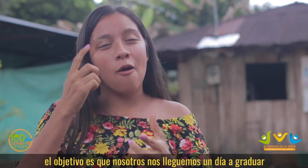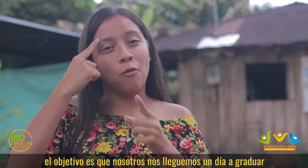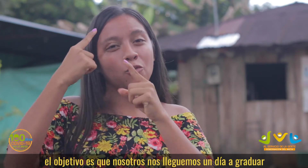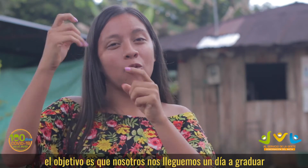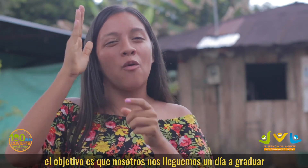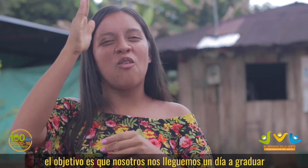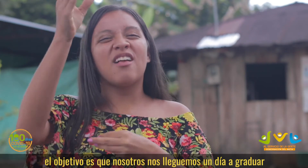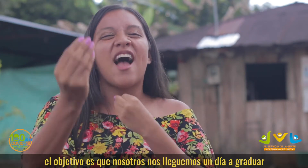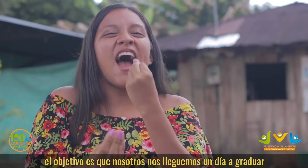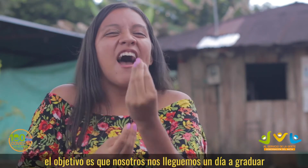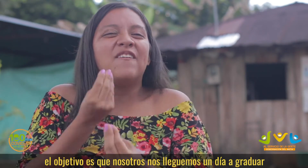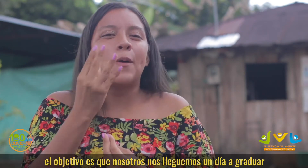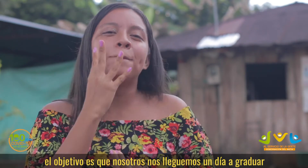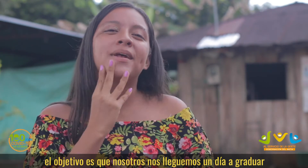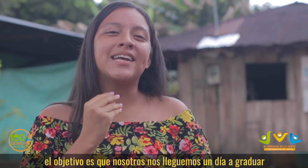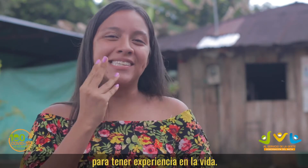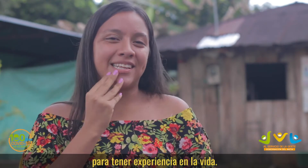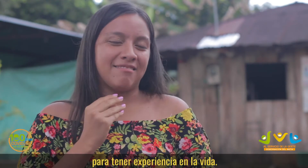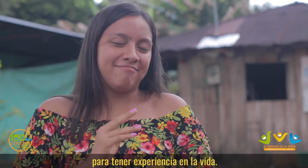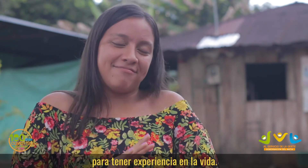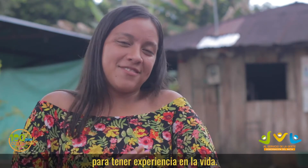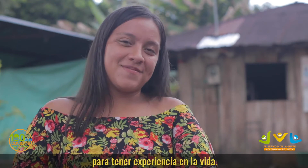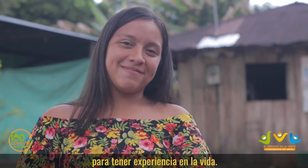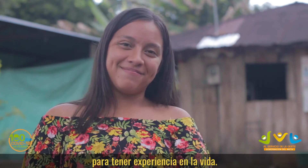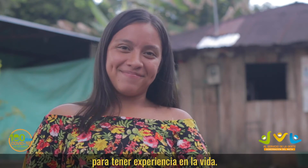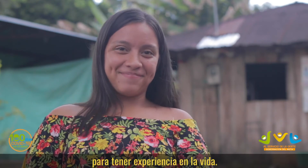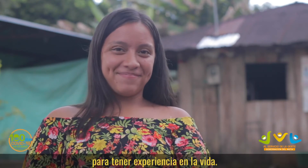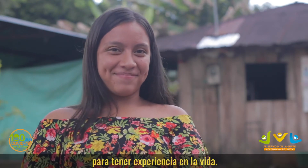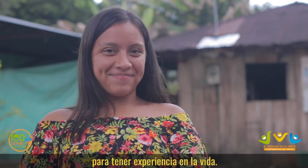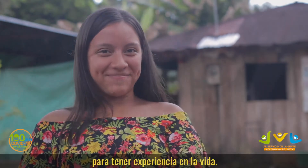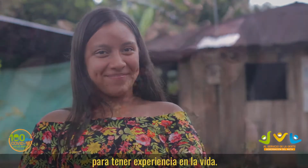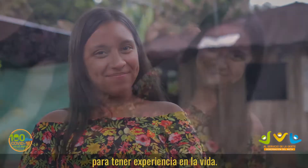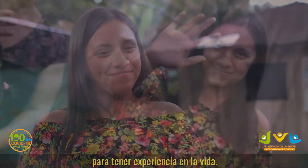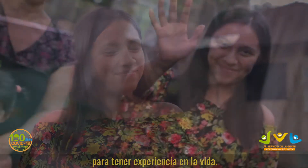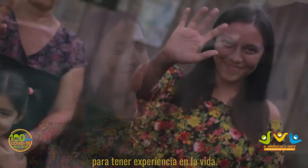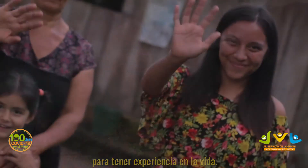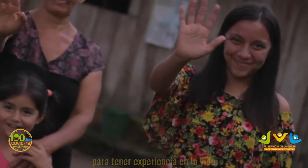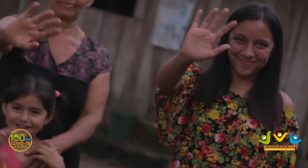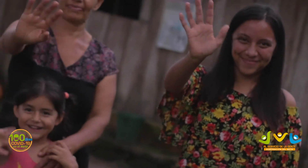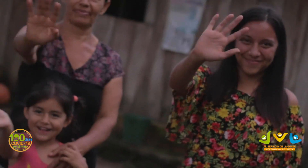nosotros nos lleguemos un día a graduar, para tener experiencia en la vida, dice.